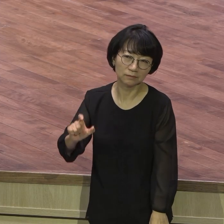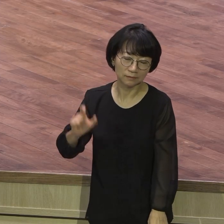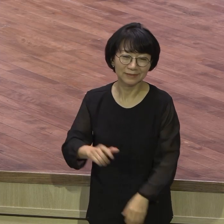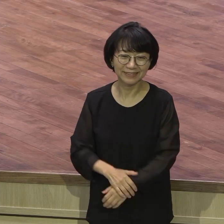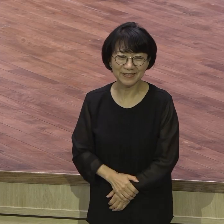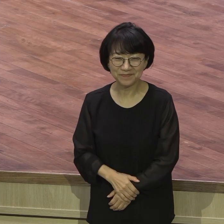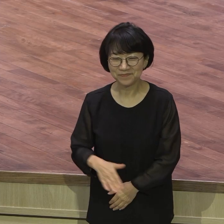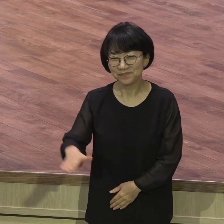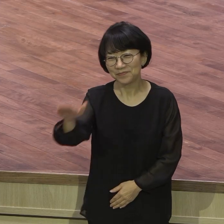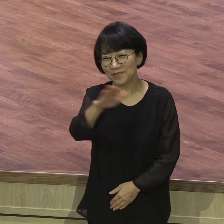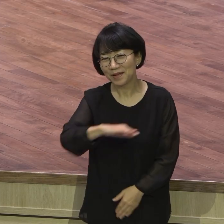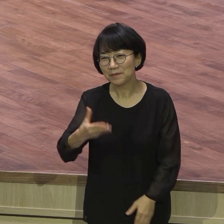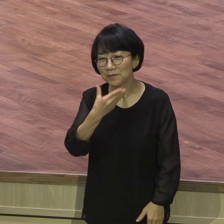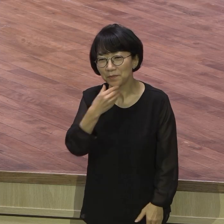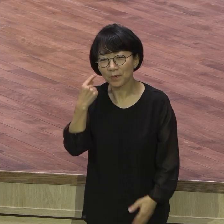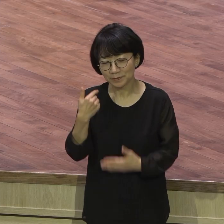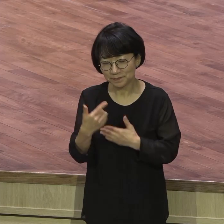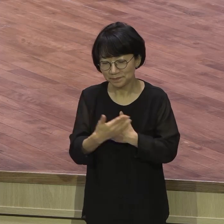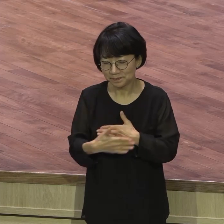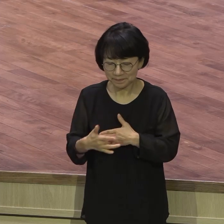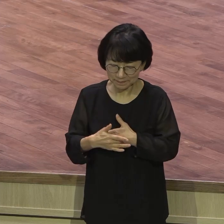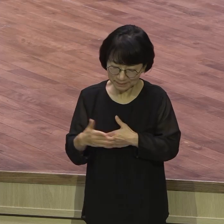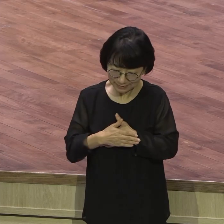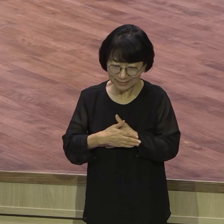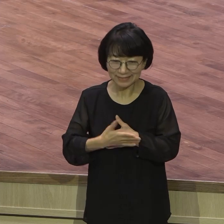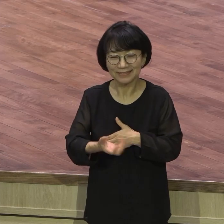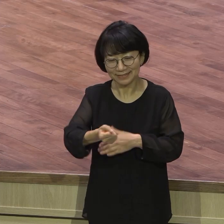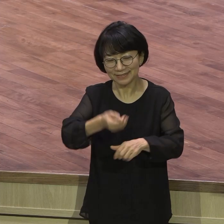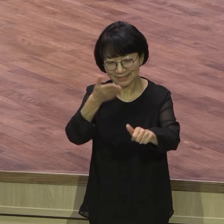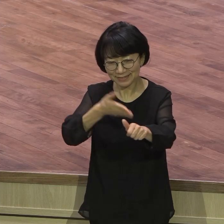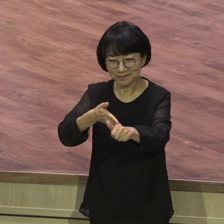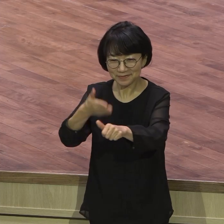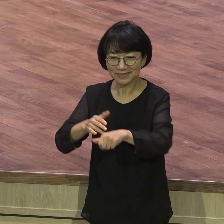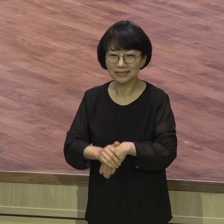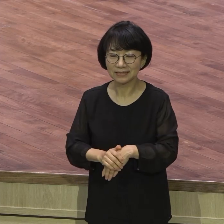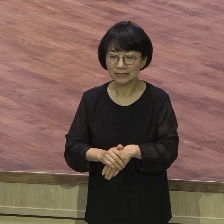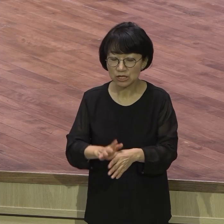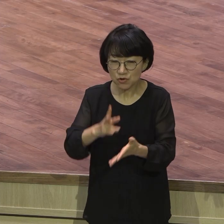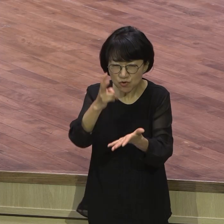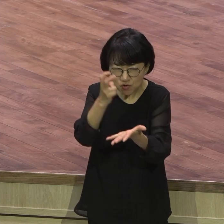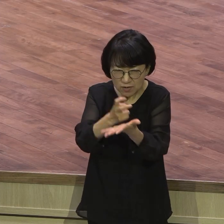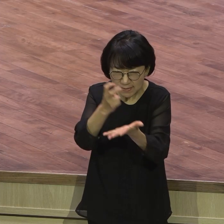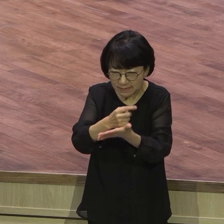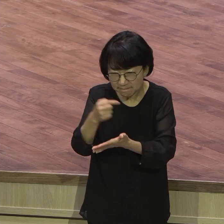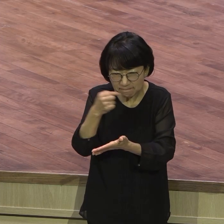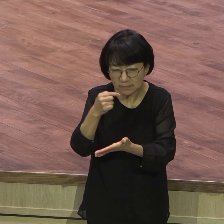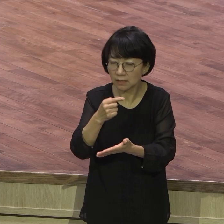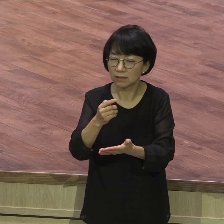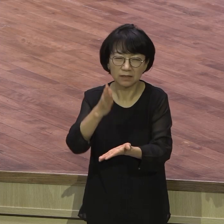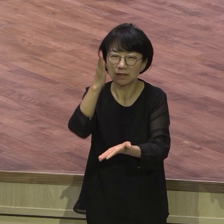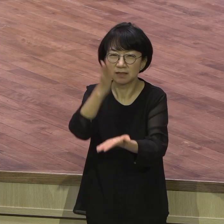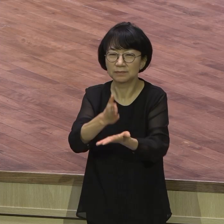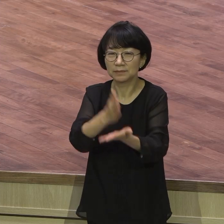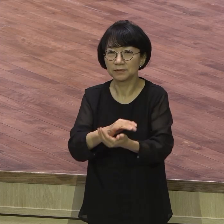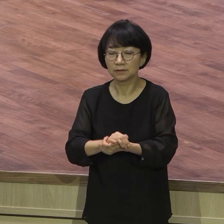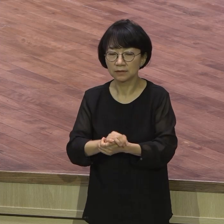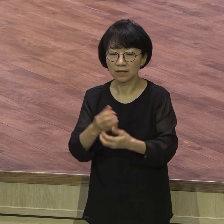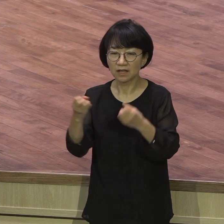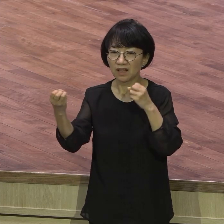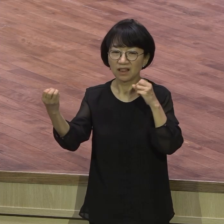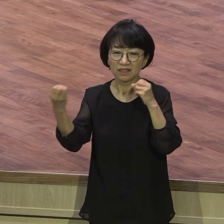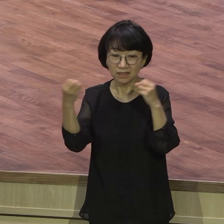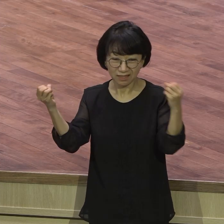보금체질 되시기 바랍니다 그 율법 체질 가지마 다 율법 체질이거든요 율법 체질 그럼 대화가